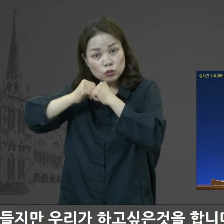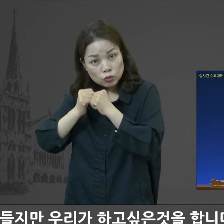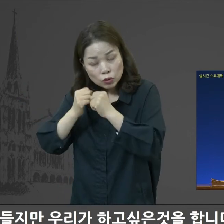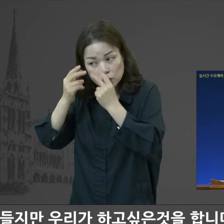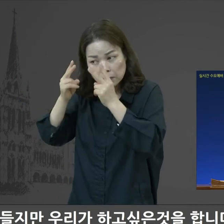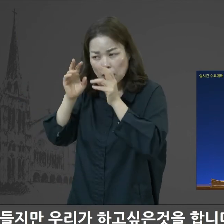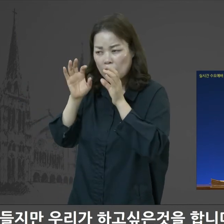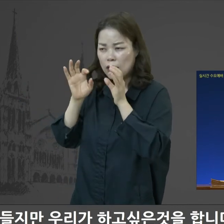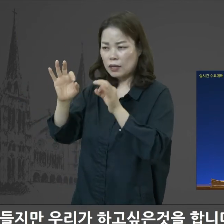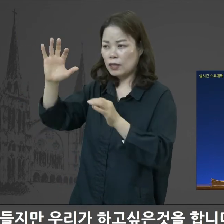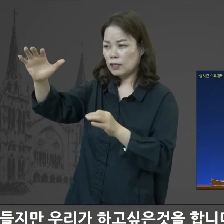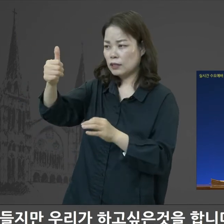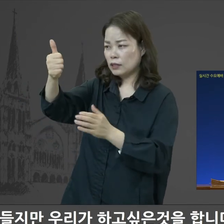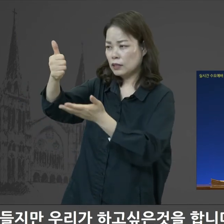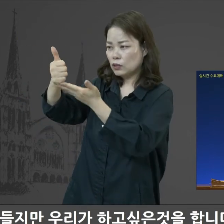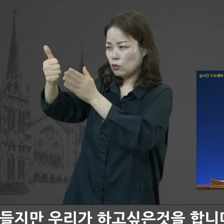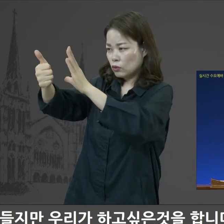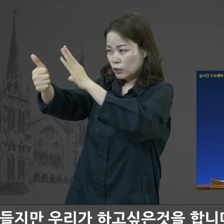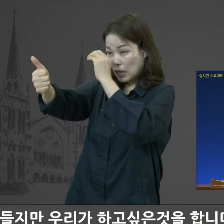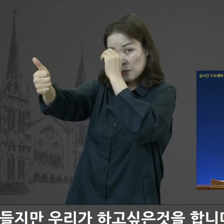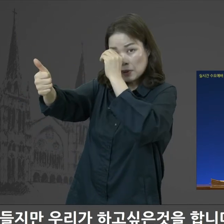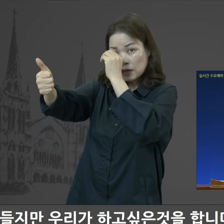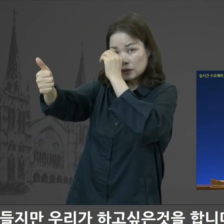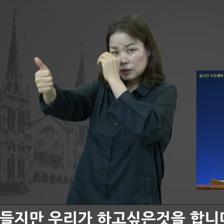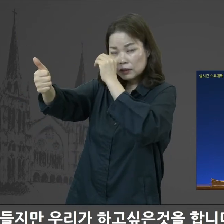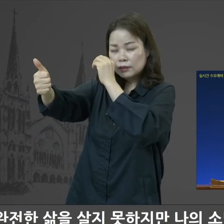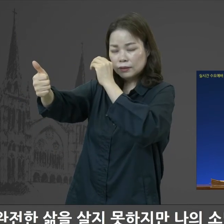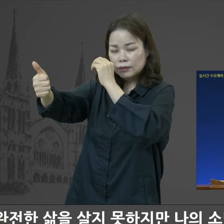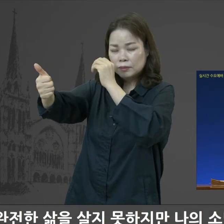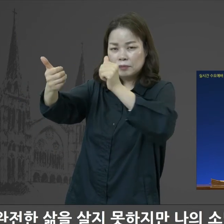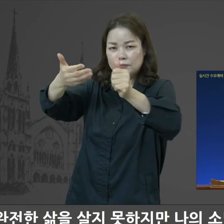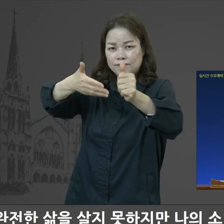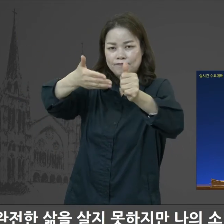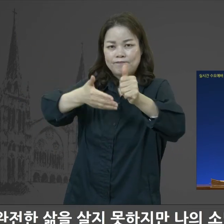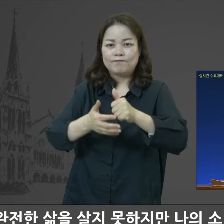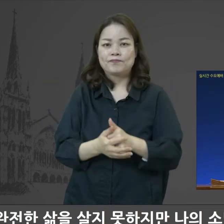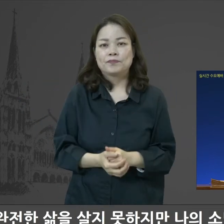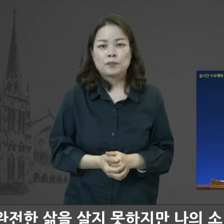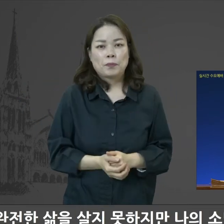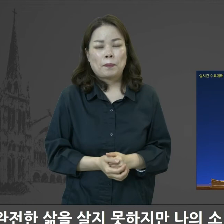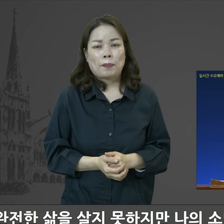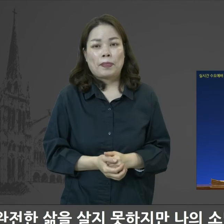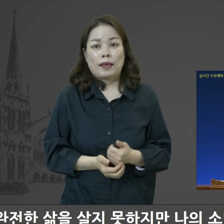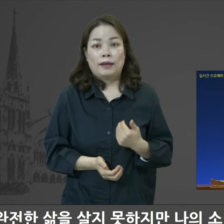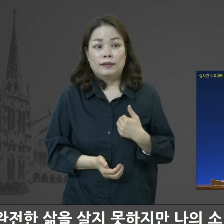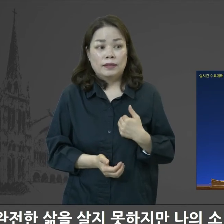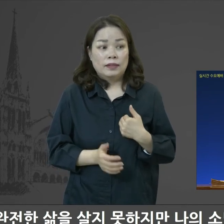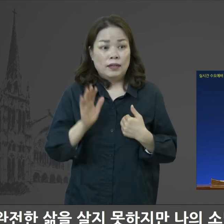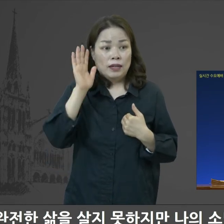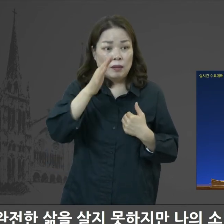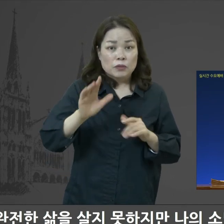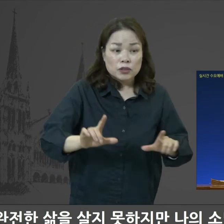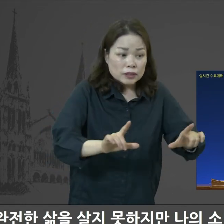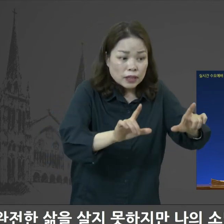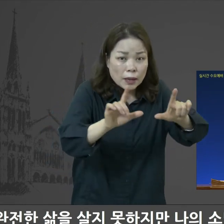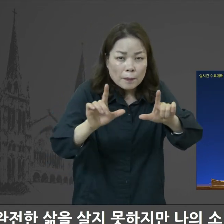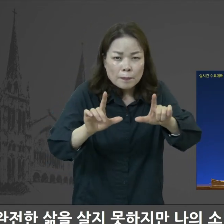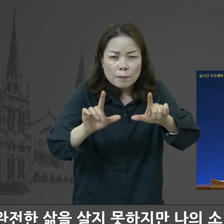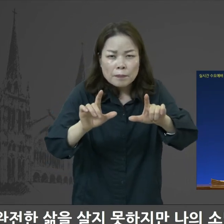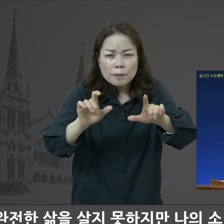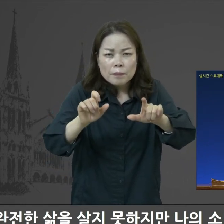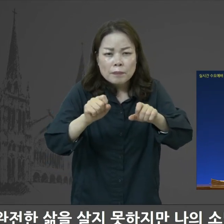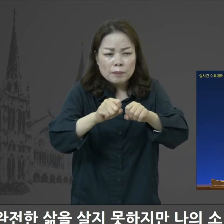바라보고 그리스도를 닮아가는 것이 될 수 있기를 축복합니다. 그래서 나의 앞으로의 삶이